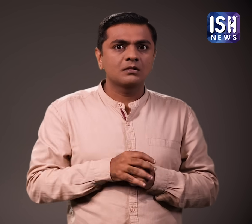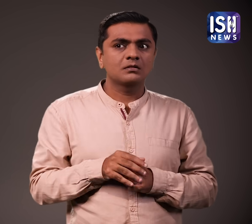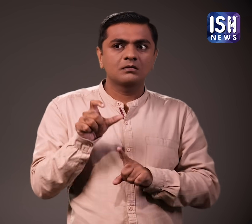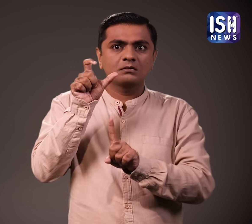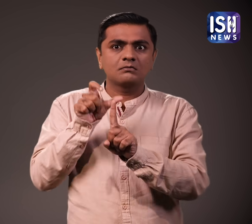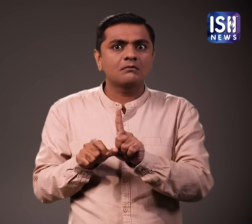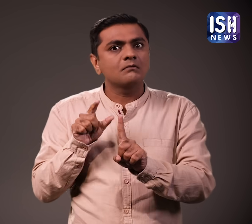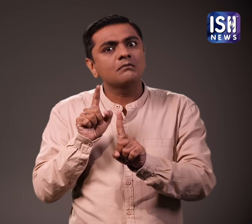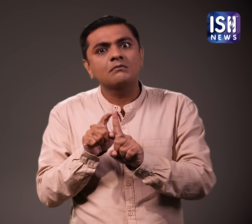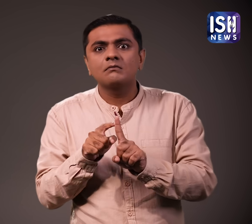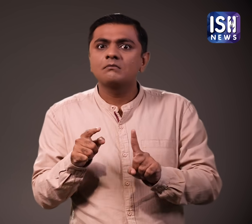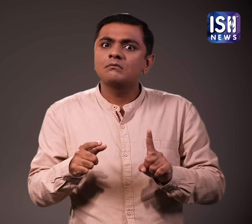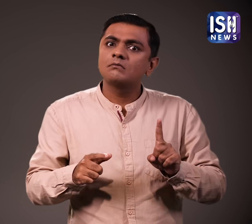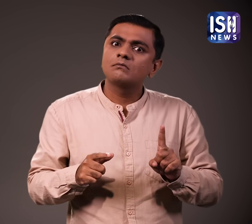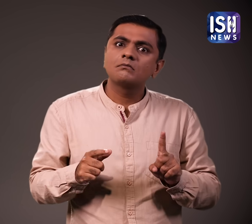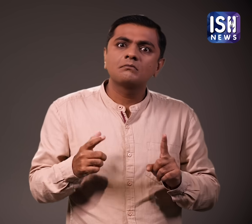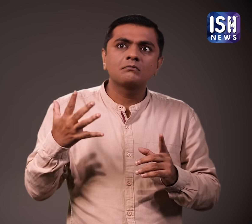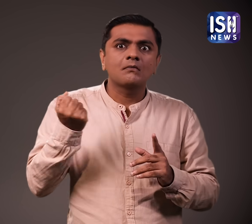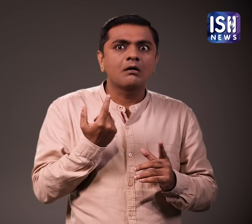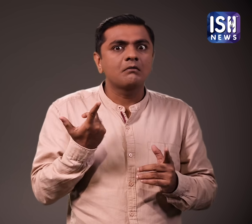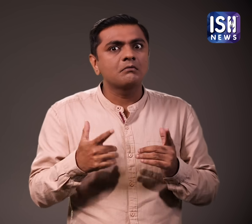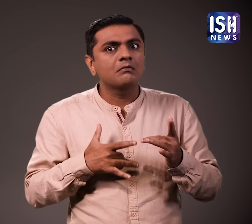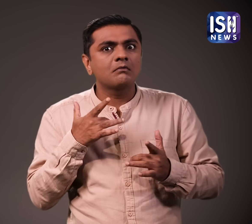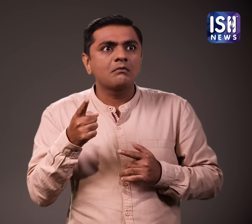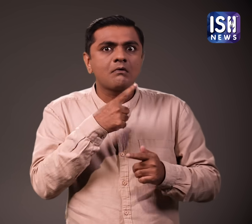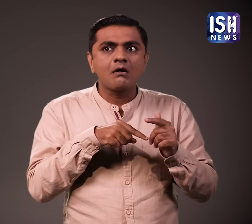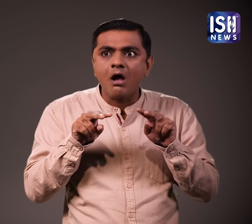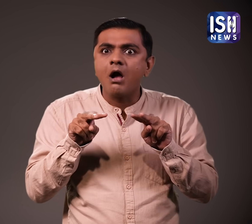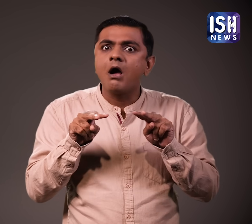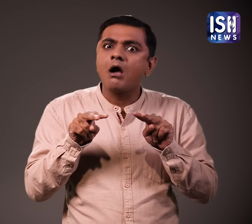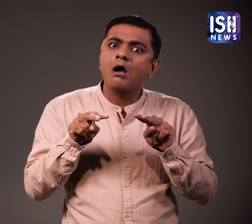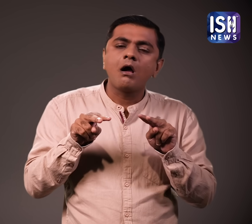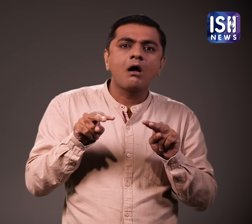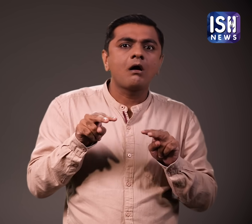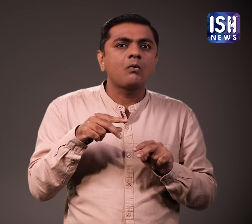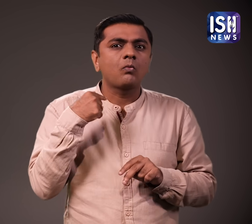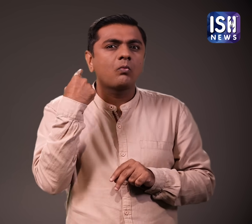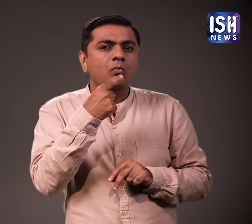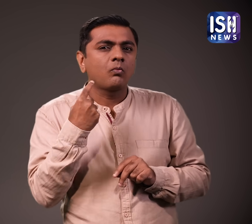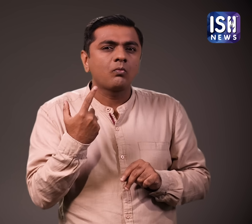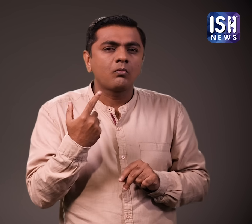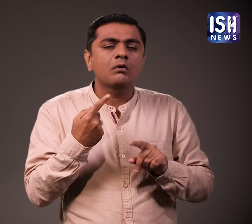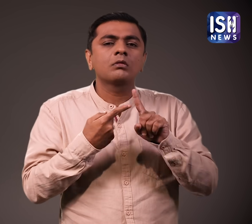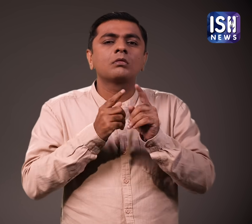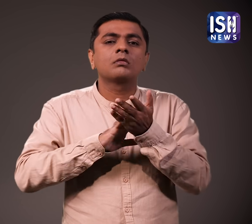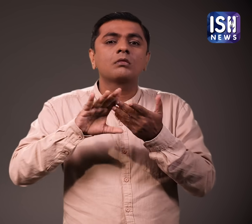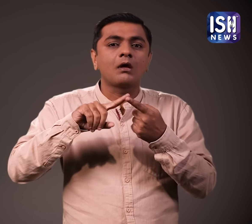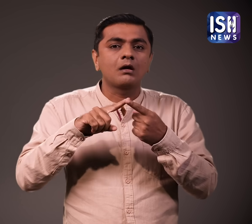ऐसी अफ़ा है कि कोई घर खरीदने में दिलजस्पी रखता है। आश्चे रजनक। कौन है वो? वो है दे